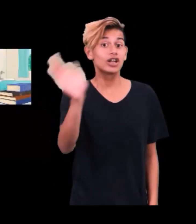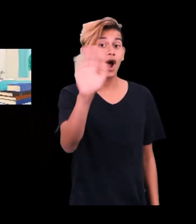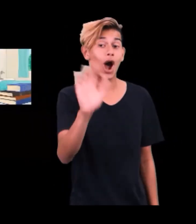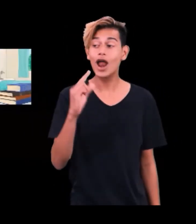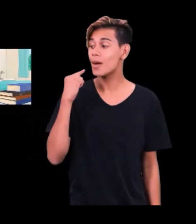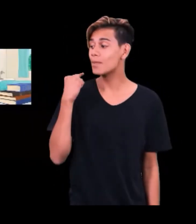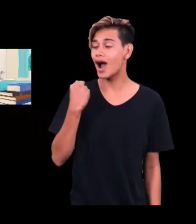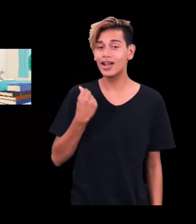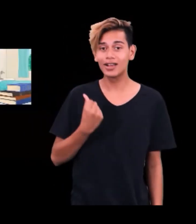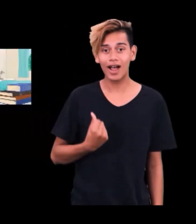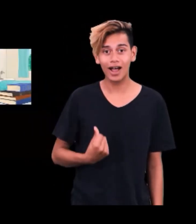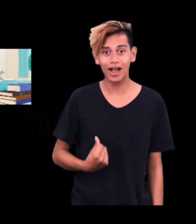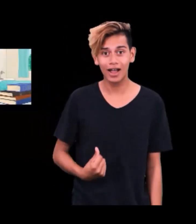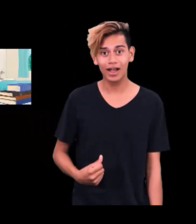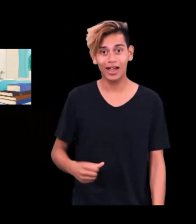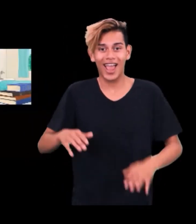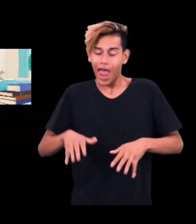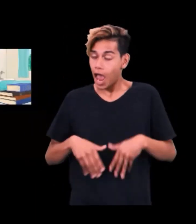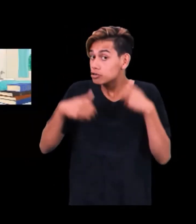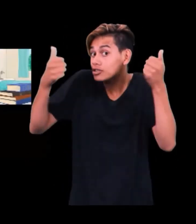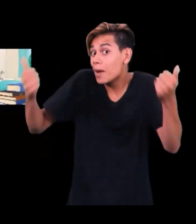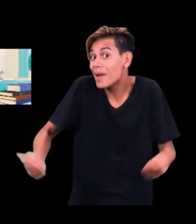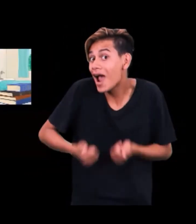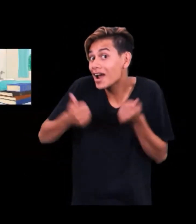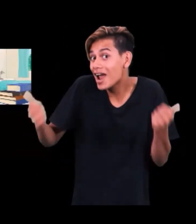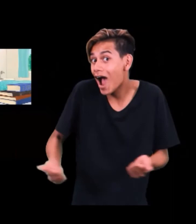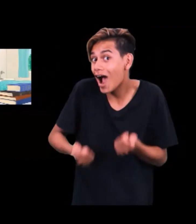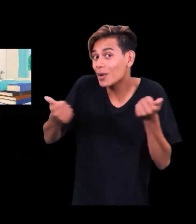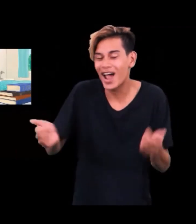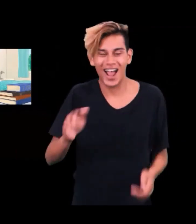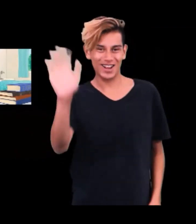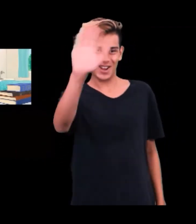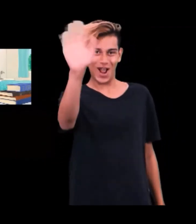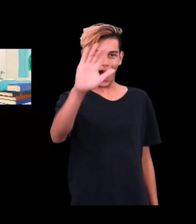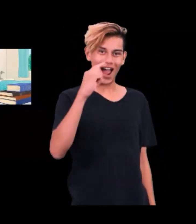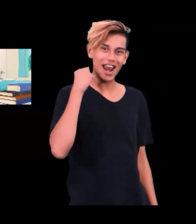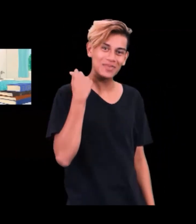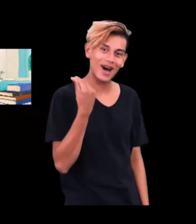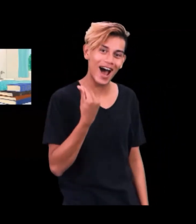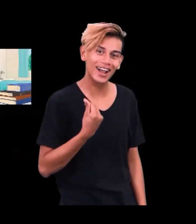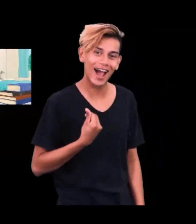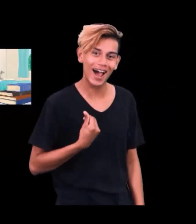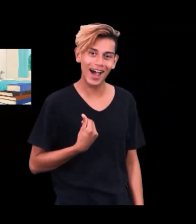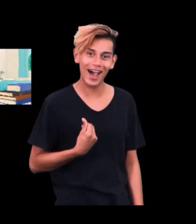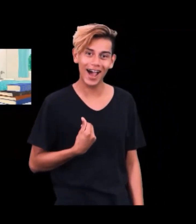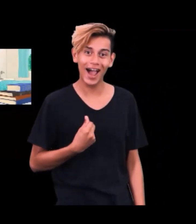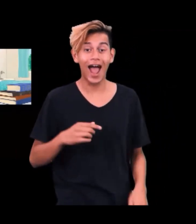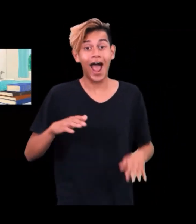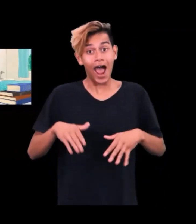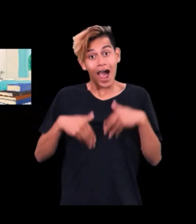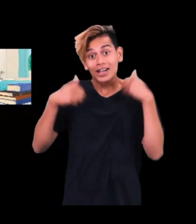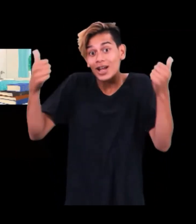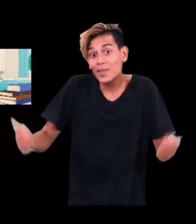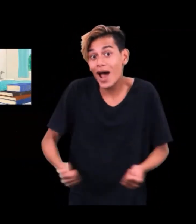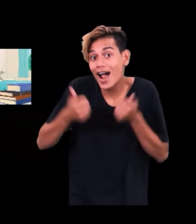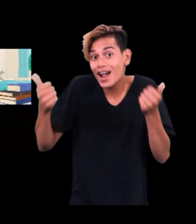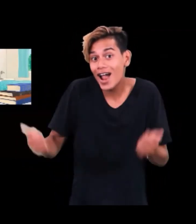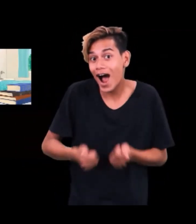Kia ora maia, ke te pehe a koe. Kia ora maia, ke te pehe a